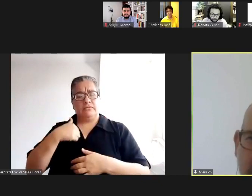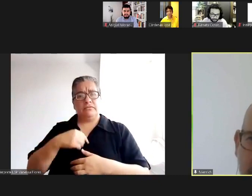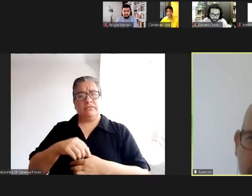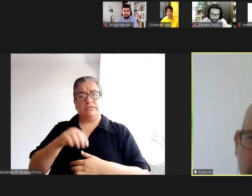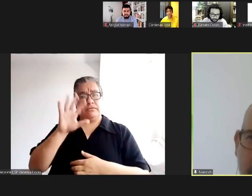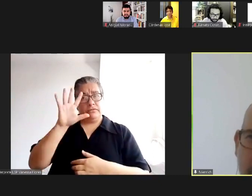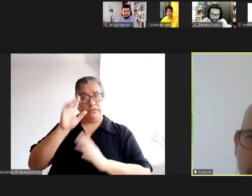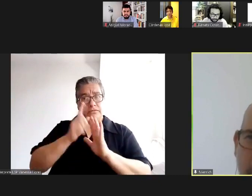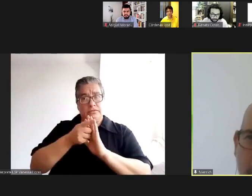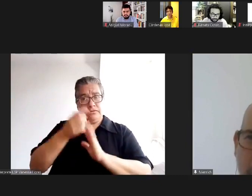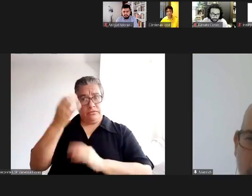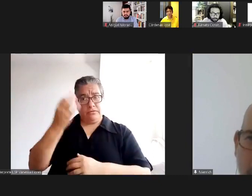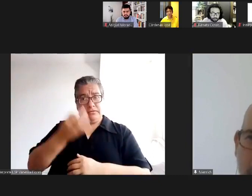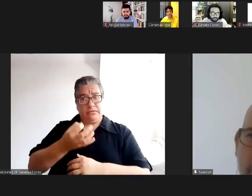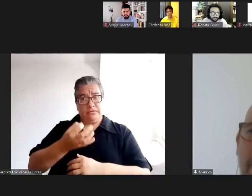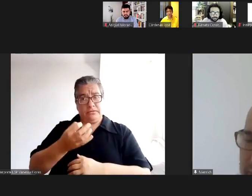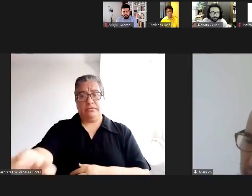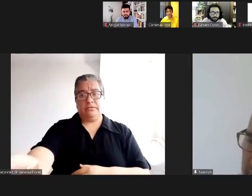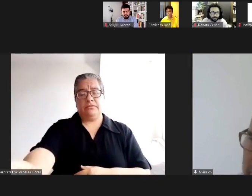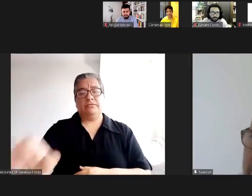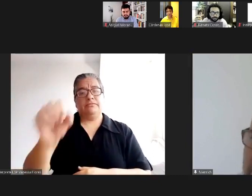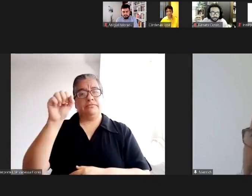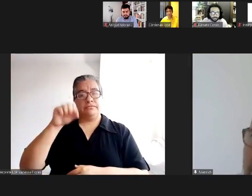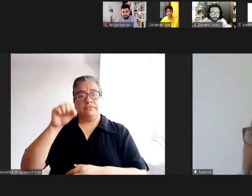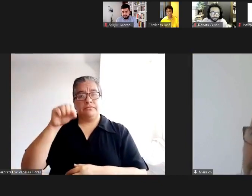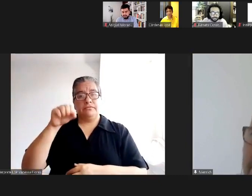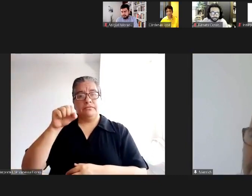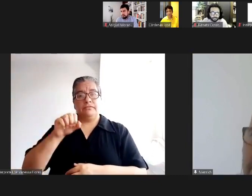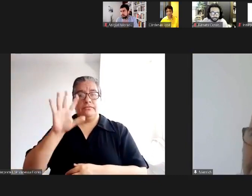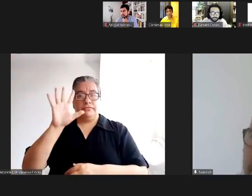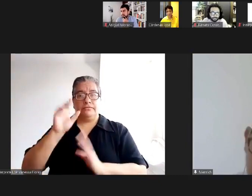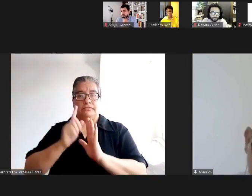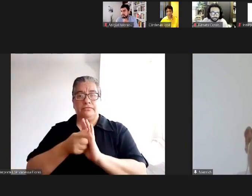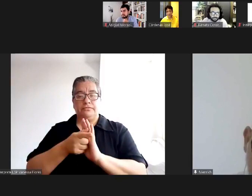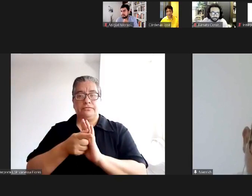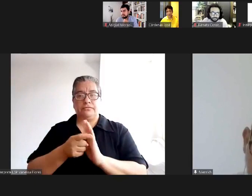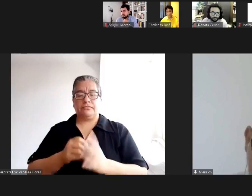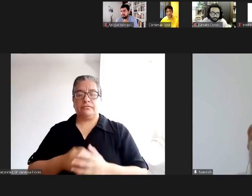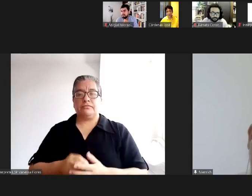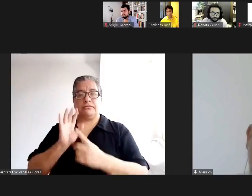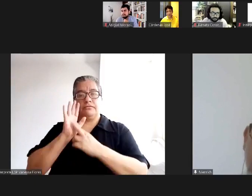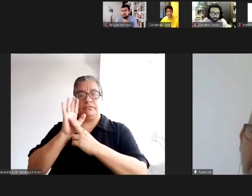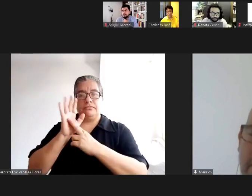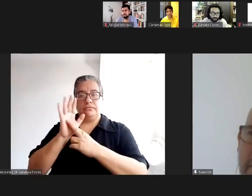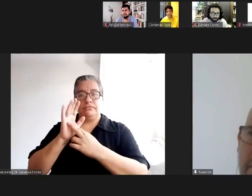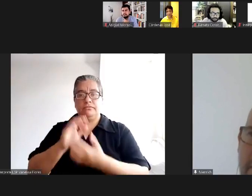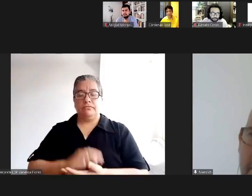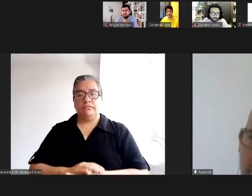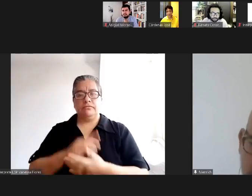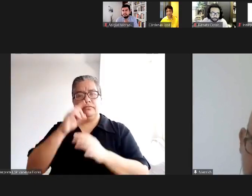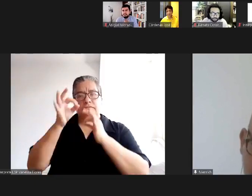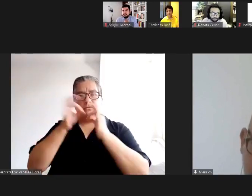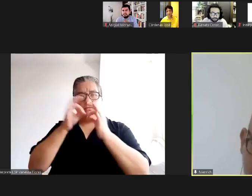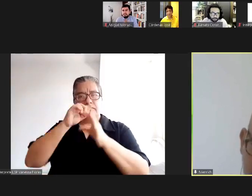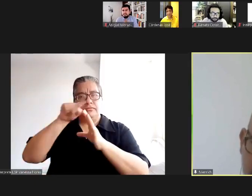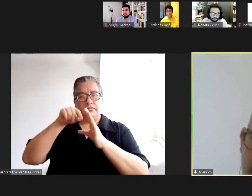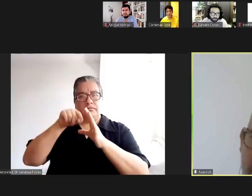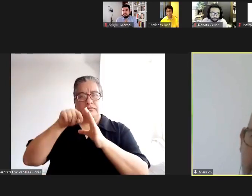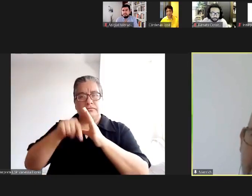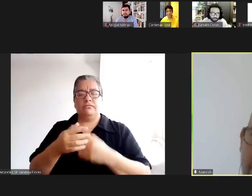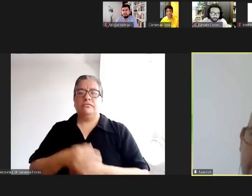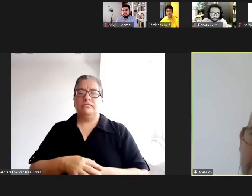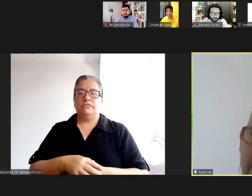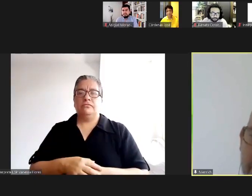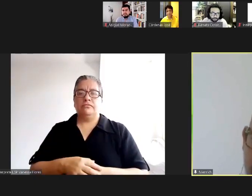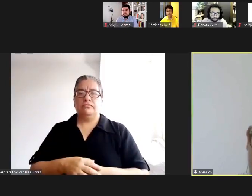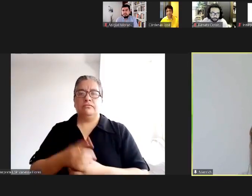presentación, ¿verdad? Sí, 5 minutos para Perfecto. presentar su persona, su institución y de ahí ya, digamos, profundizamos en el tema Perfecto. que nos